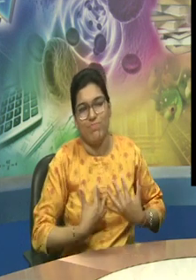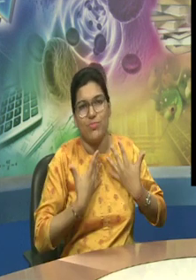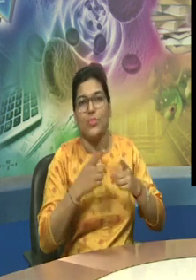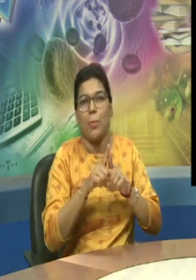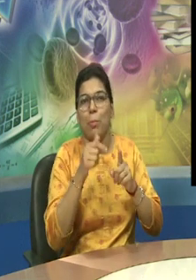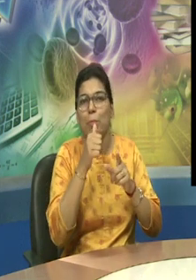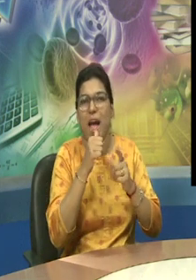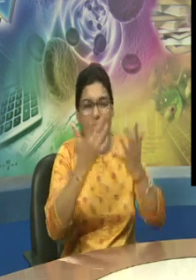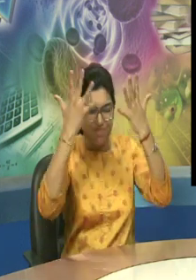लाली में